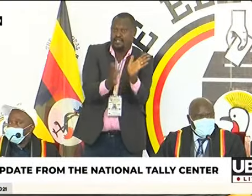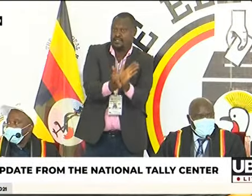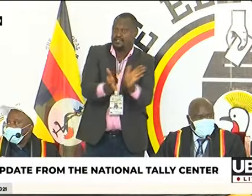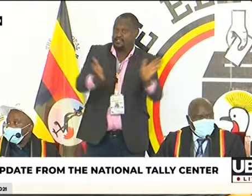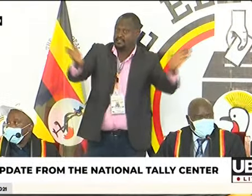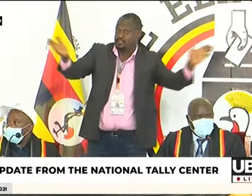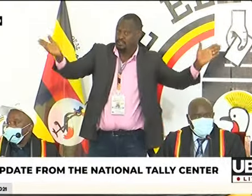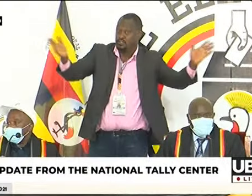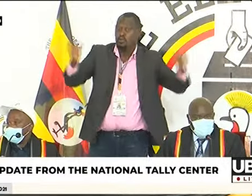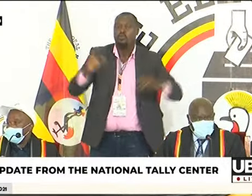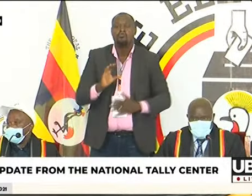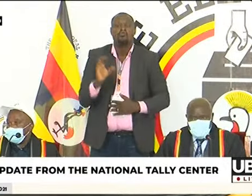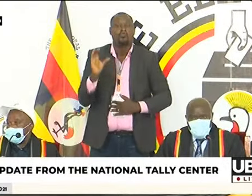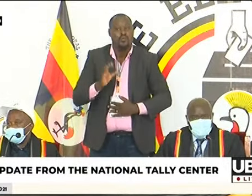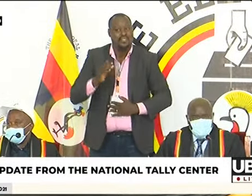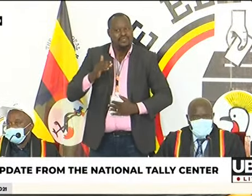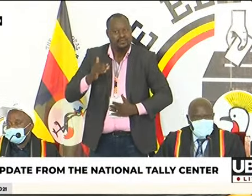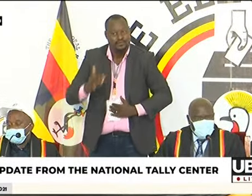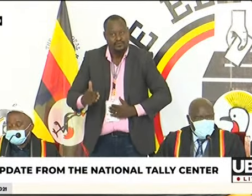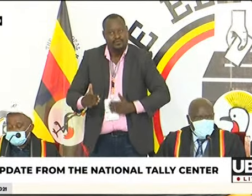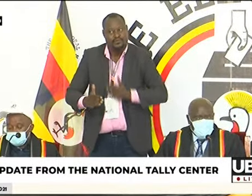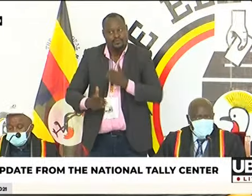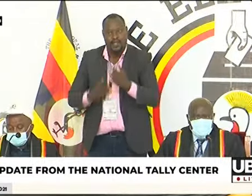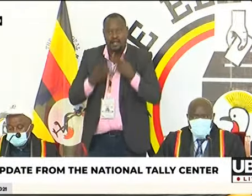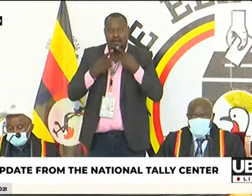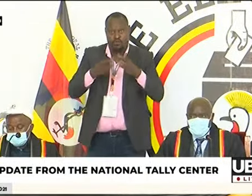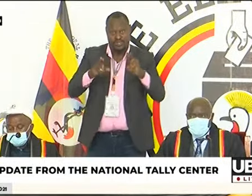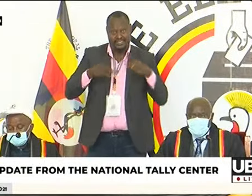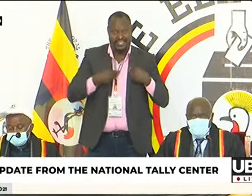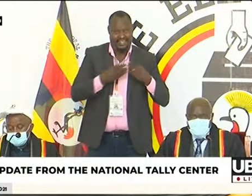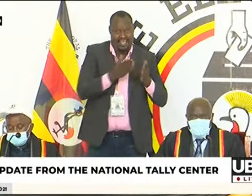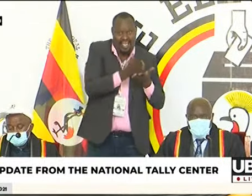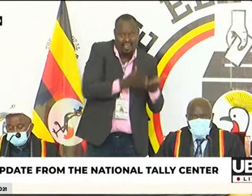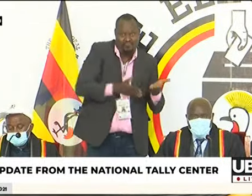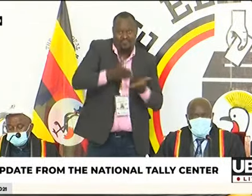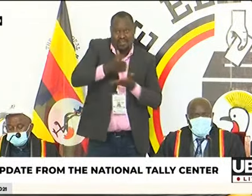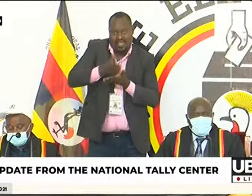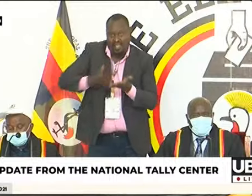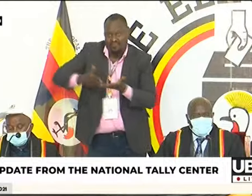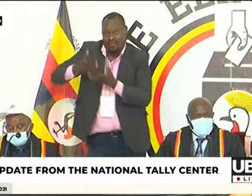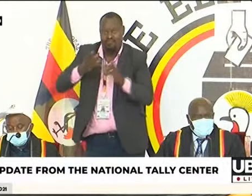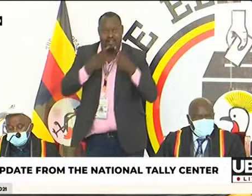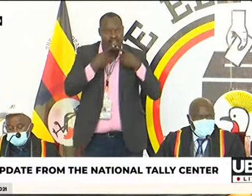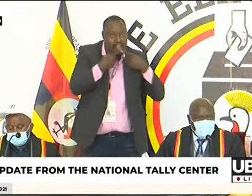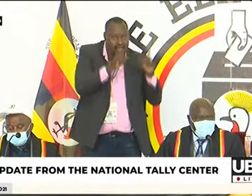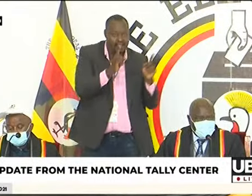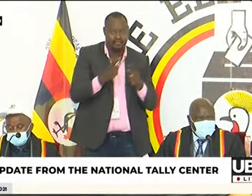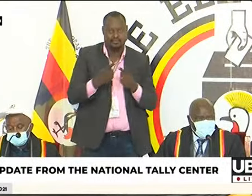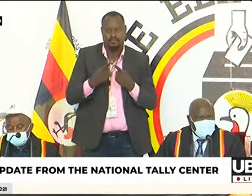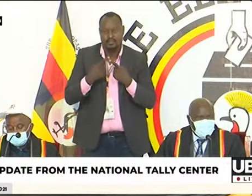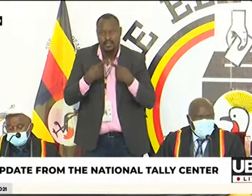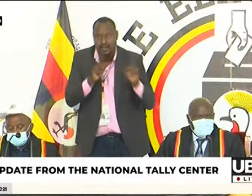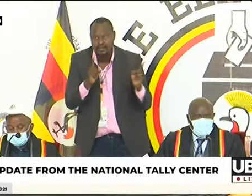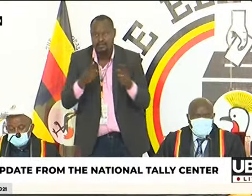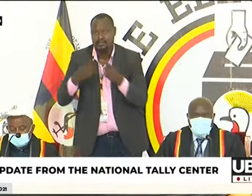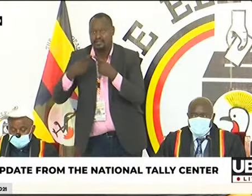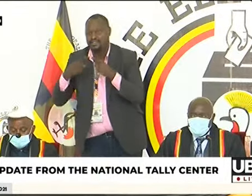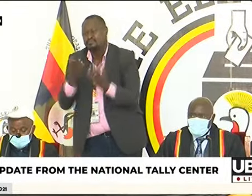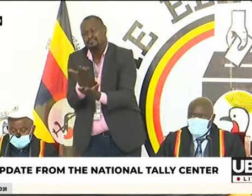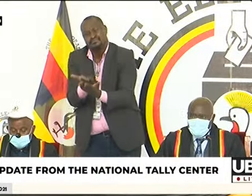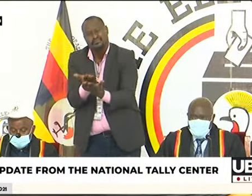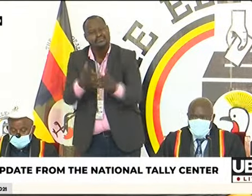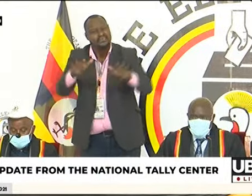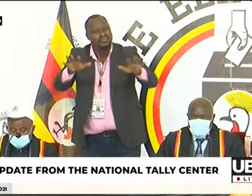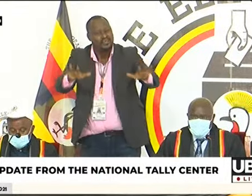the commission progressively releases these results, let us remain calm, let us